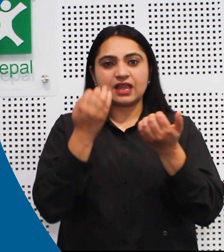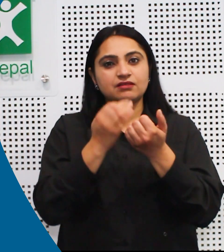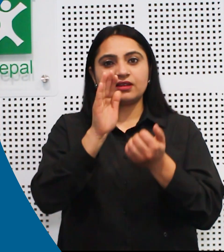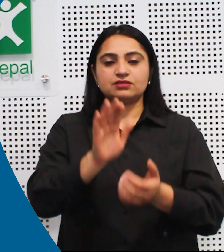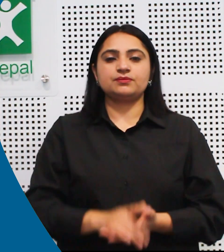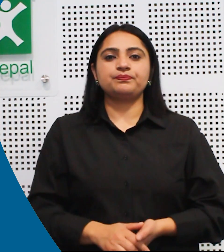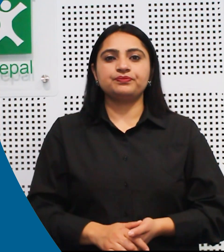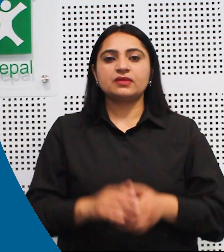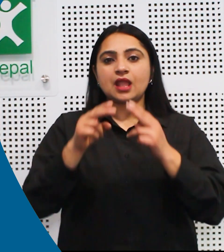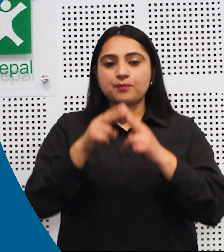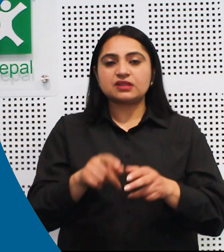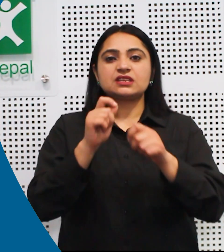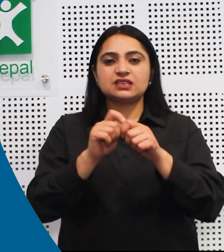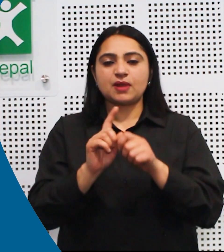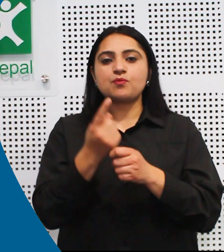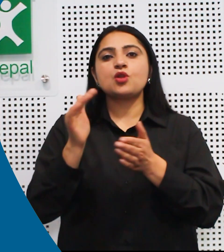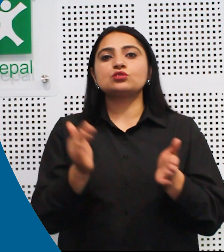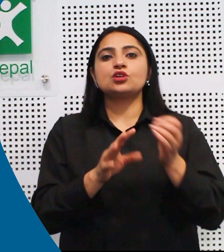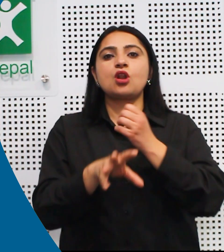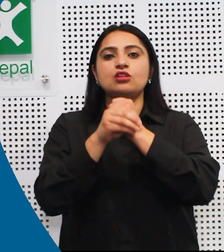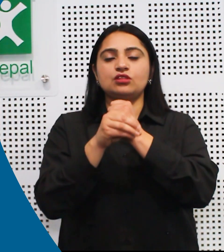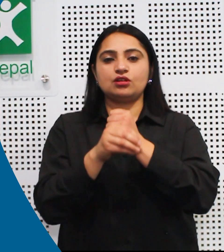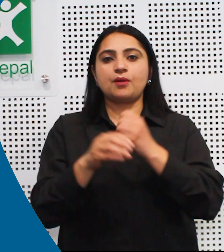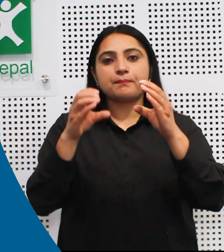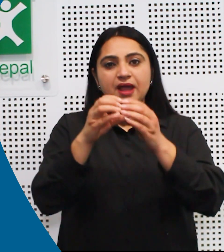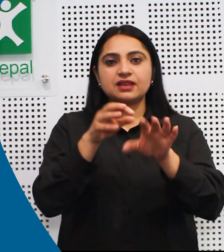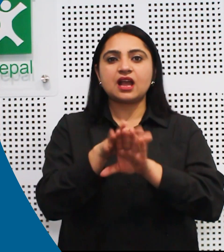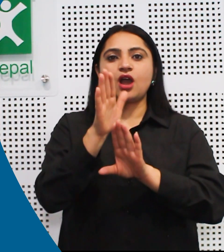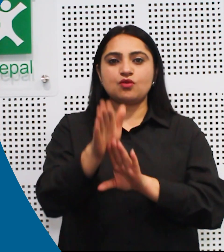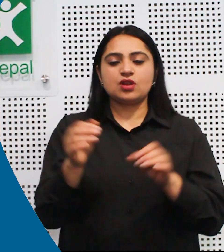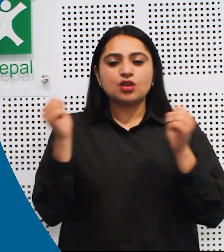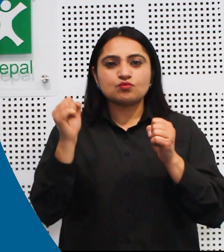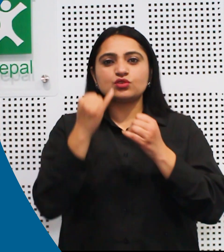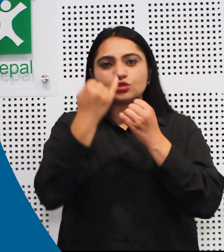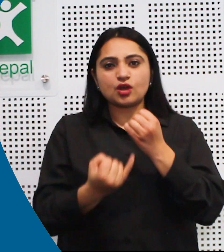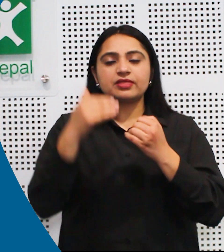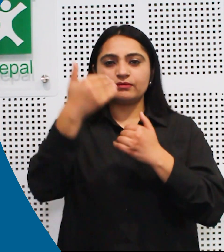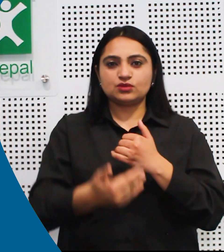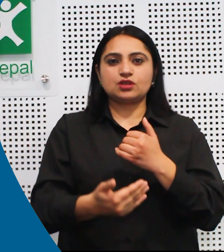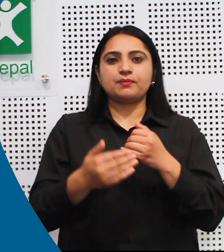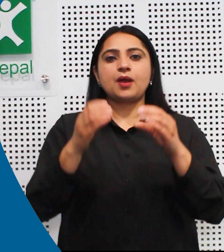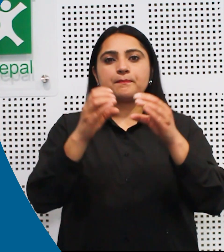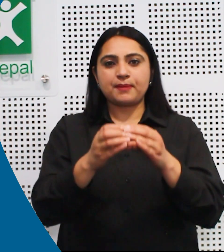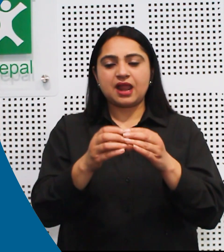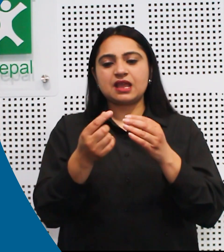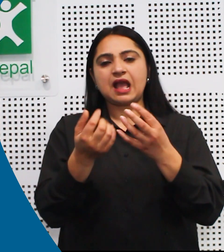छ। बजेट निर्माणको पहिलो चरण अन्तर्गत पालिकाहरूले पुस मसान्तसम्ममा